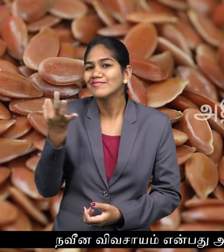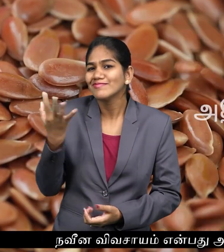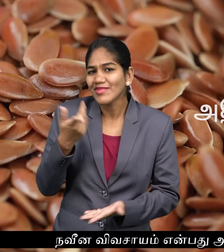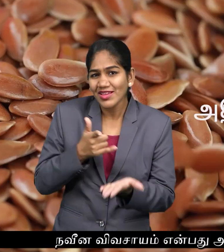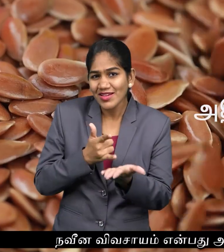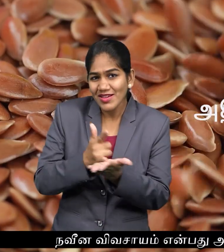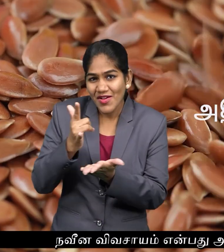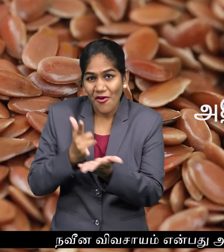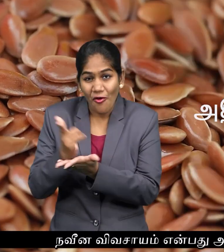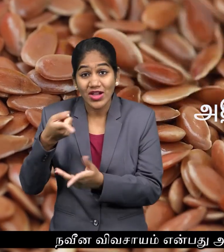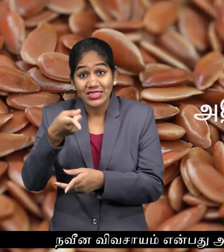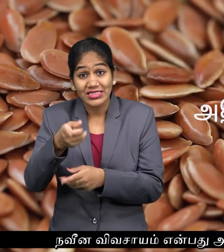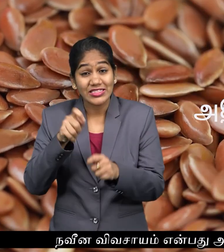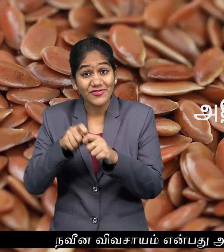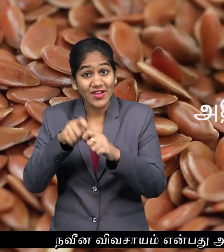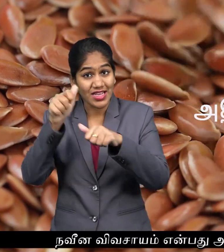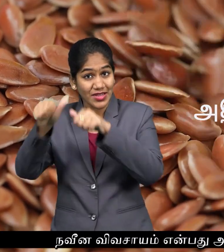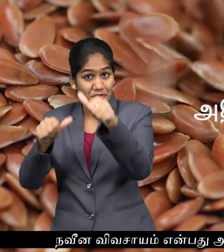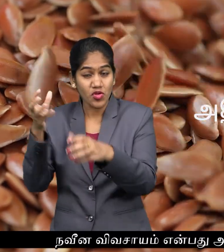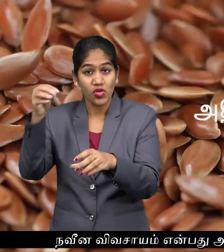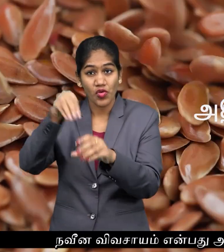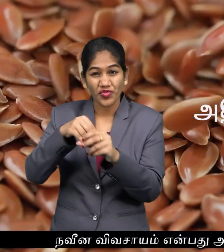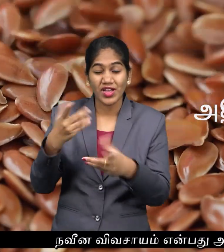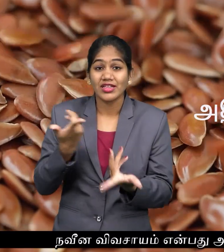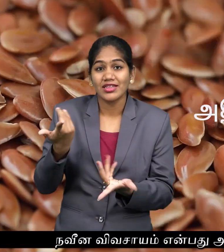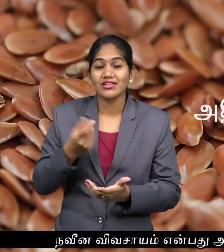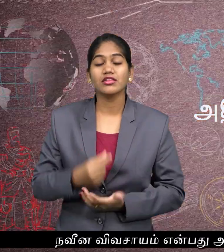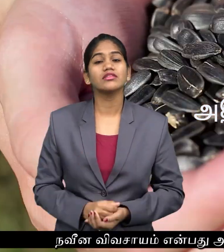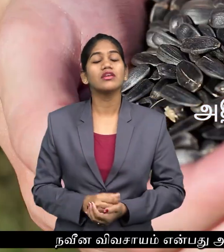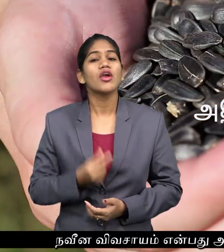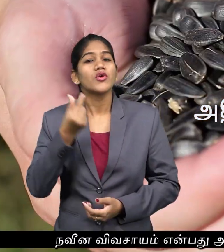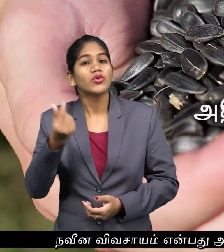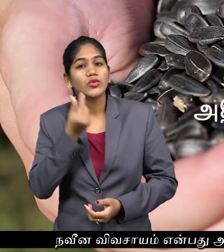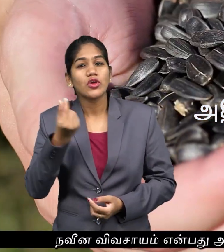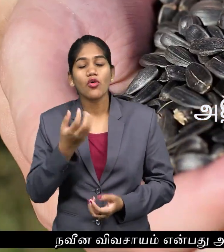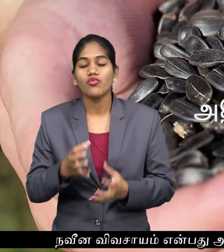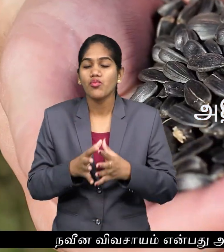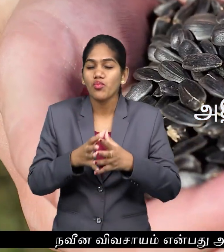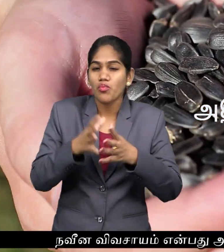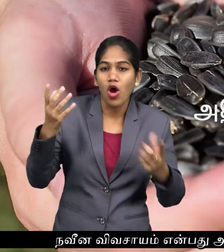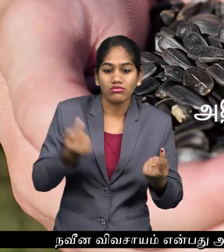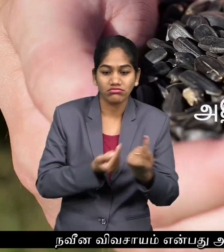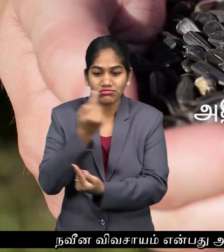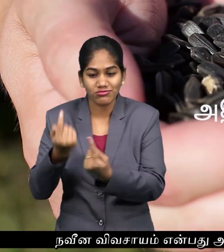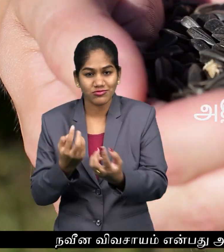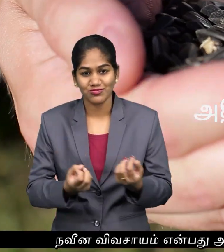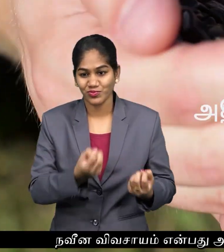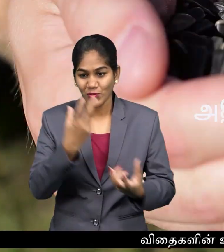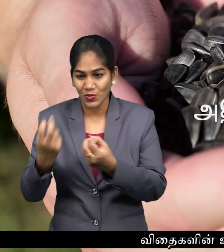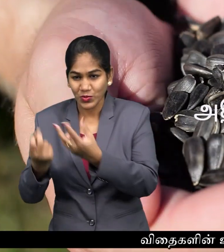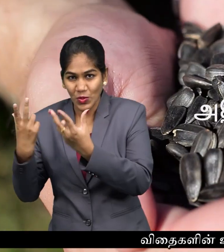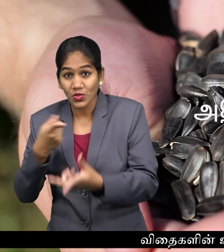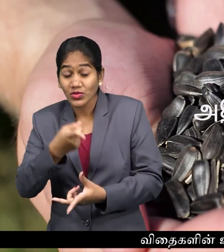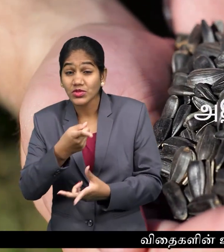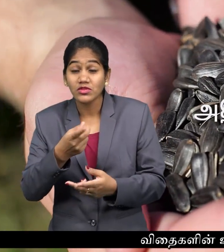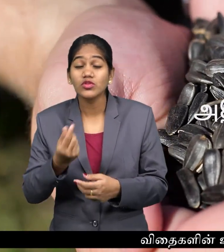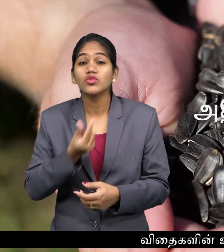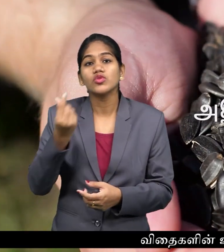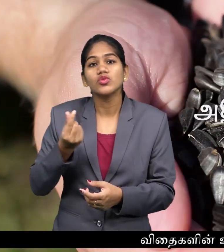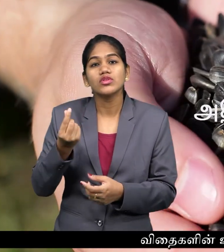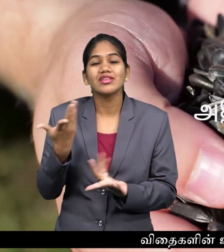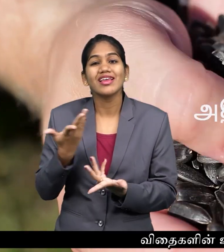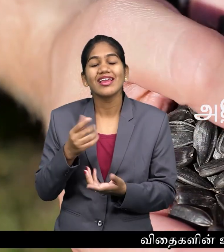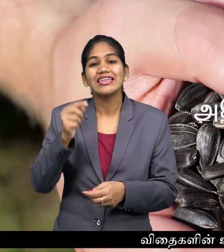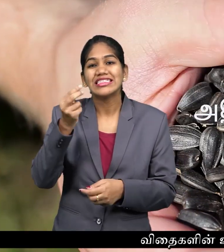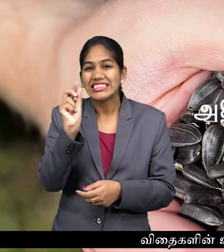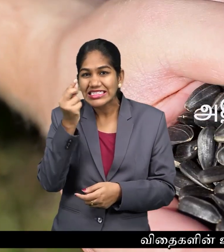நவீன விவசாயம் என்பது அதிக மகசூல் தரும் வகையிலான, அதாவது HYV விதைகளின்